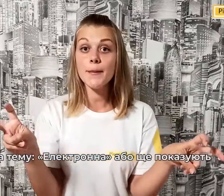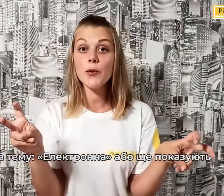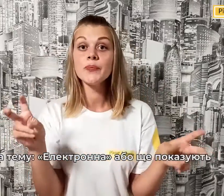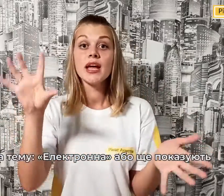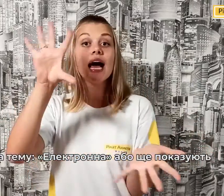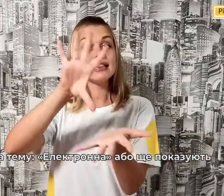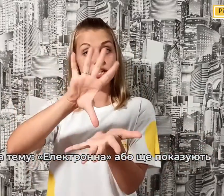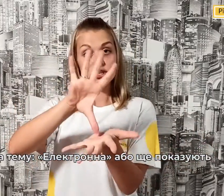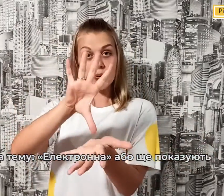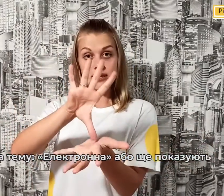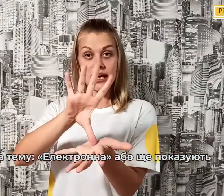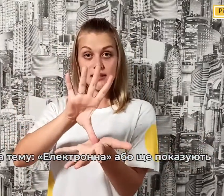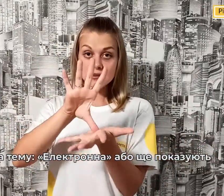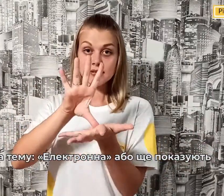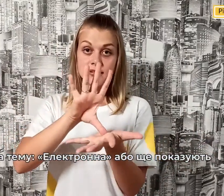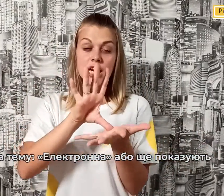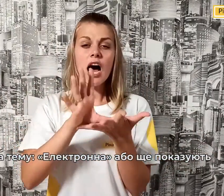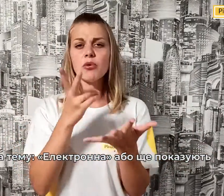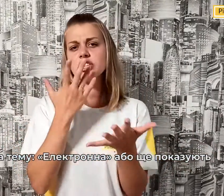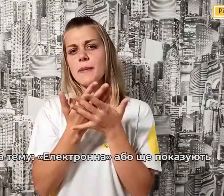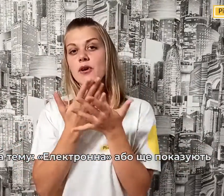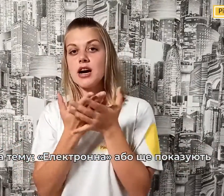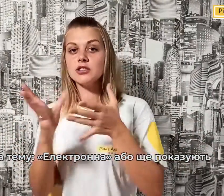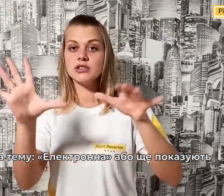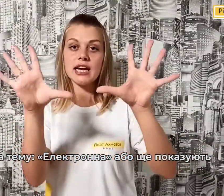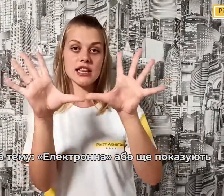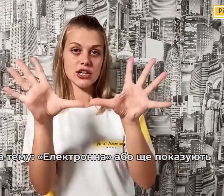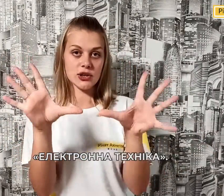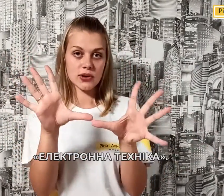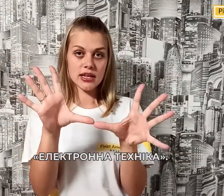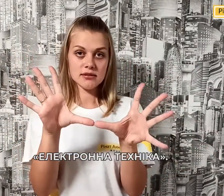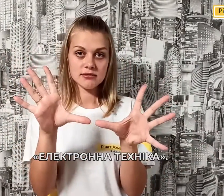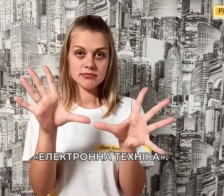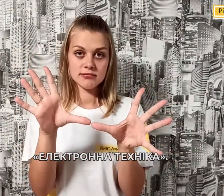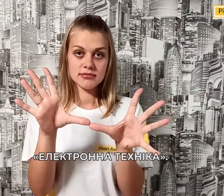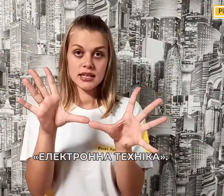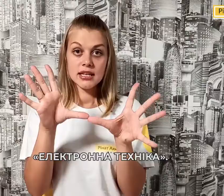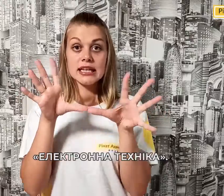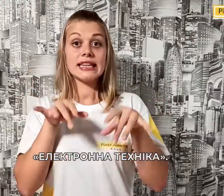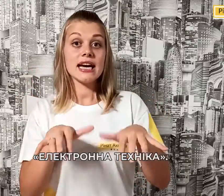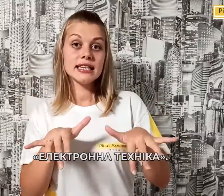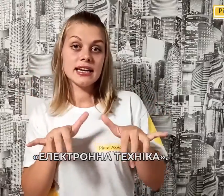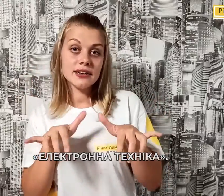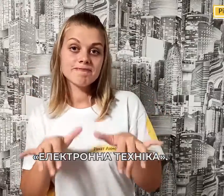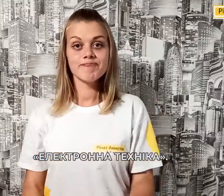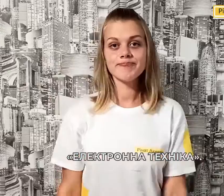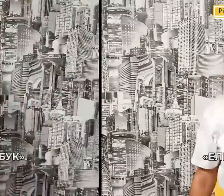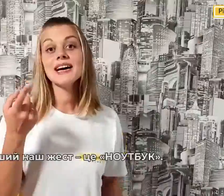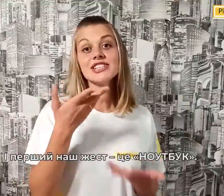тему «Електронна» або ще показують «Електронна техніка». Перший